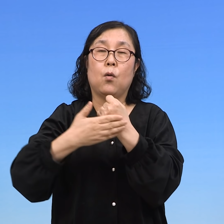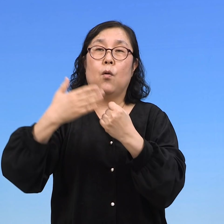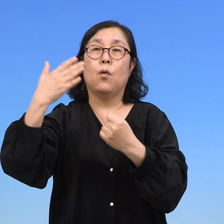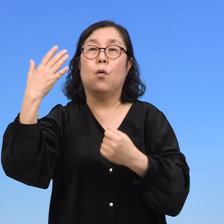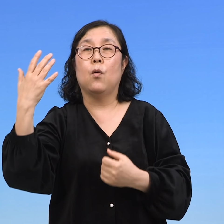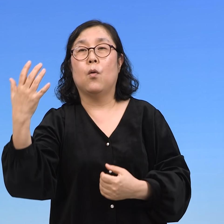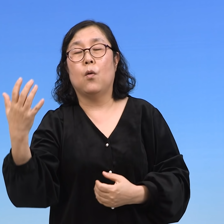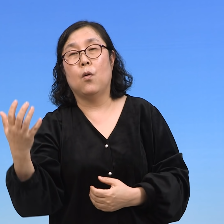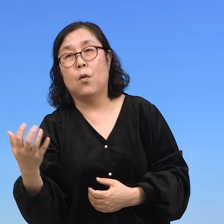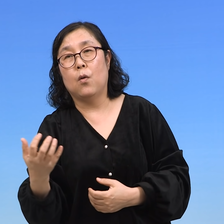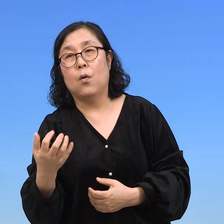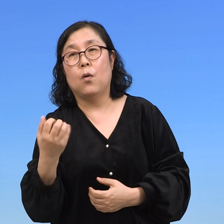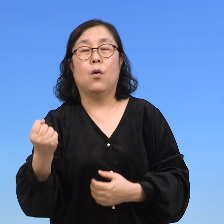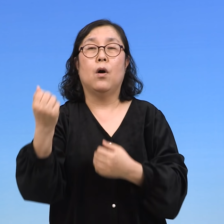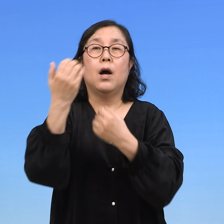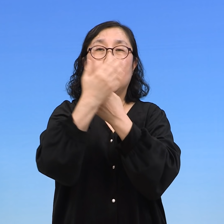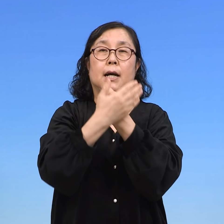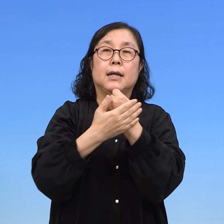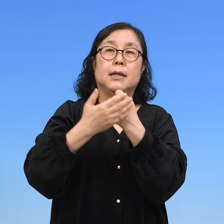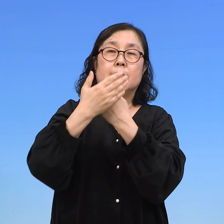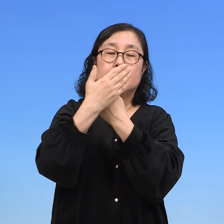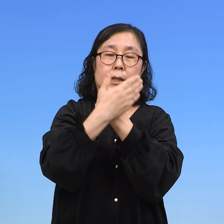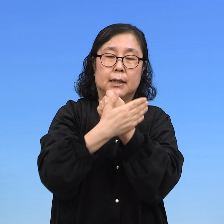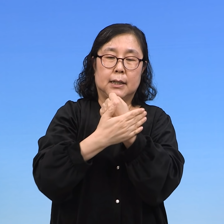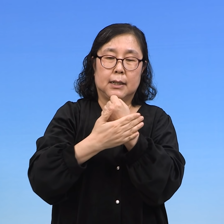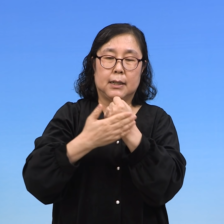은혜 아니면